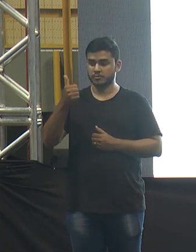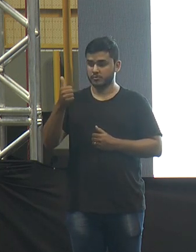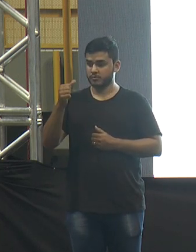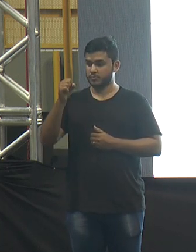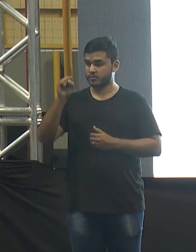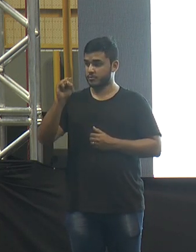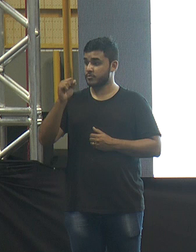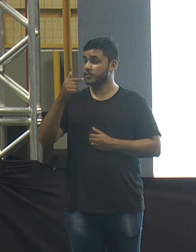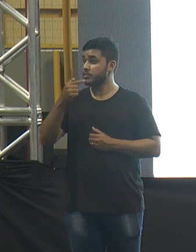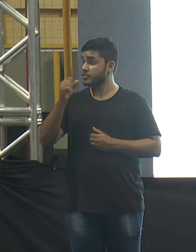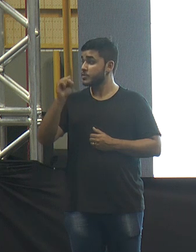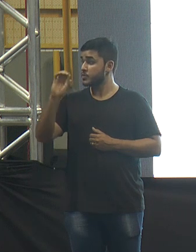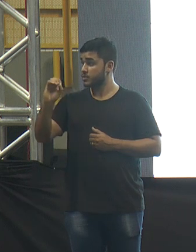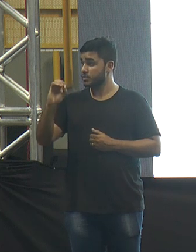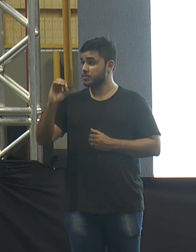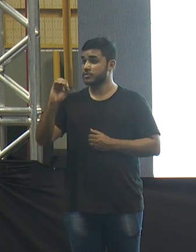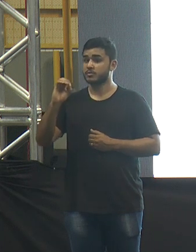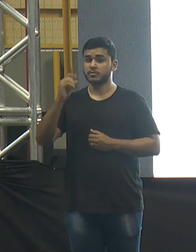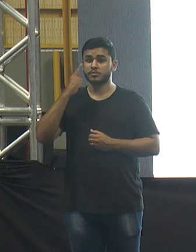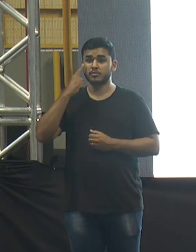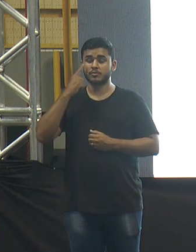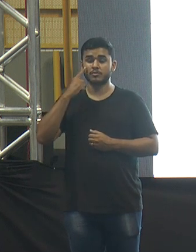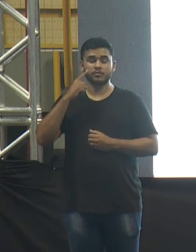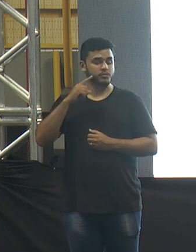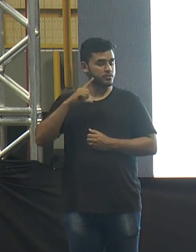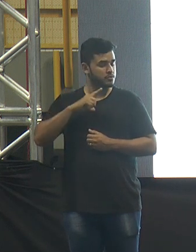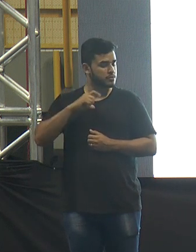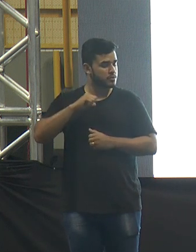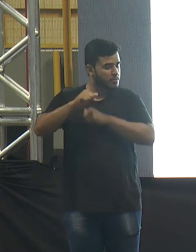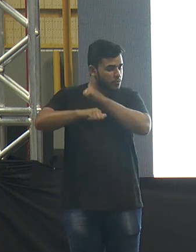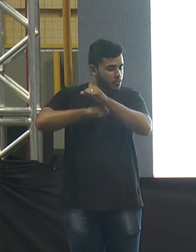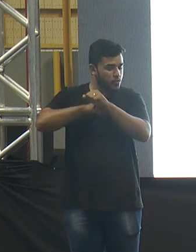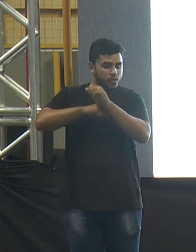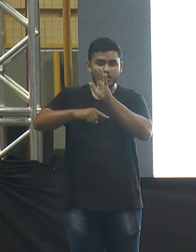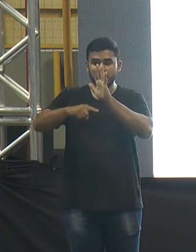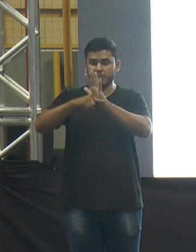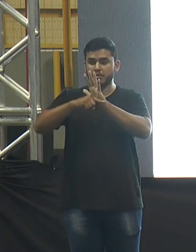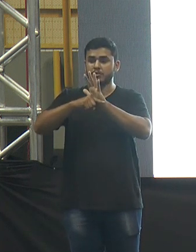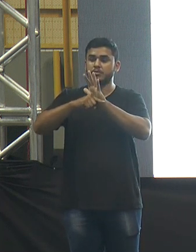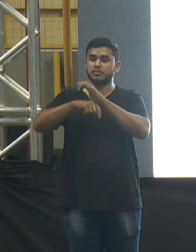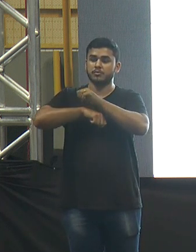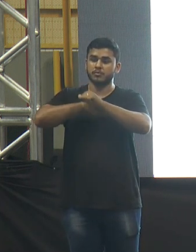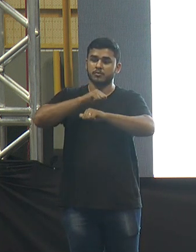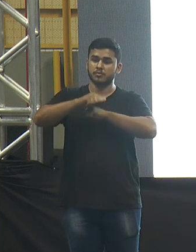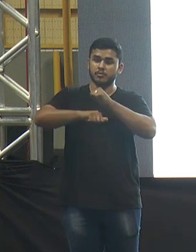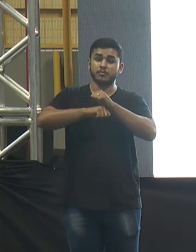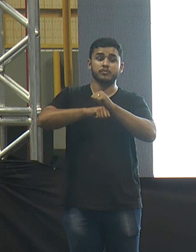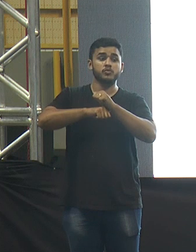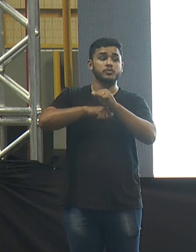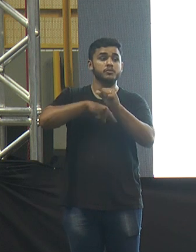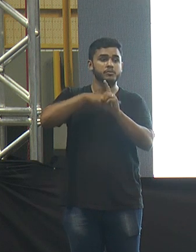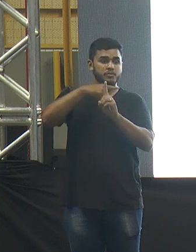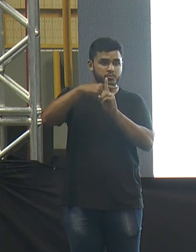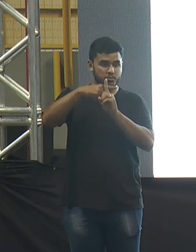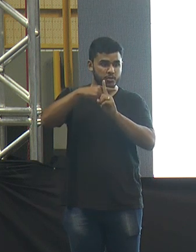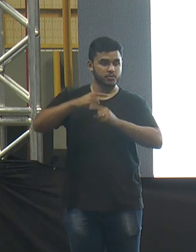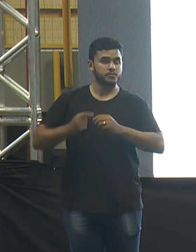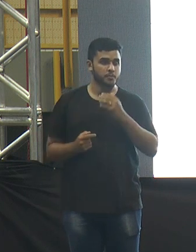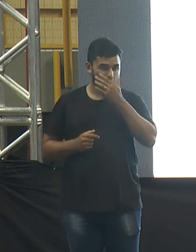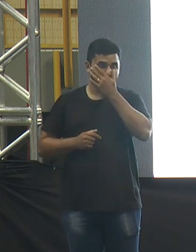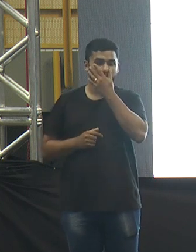780. Só que assim, como tu inverteu, tu muda o sinal. Não era menos? Então agora vai ficar o quê?